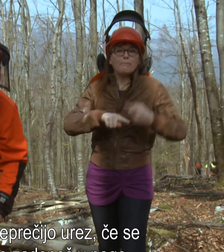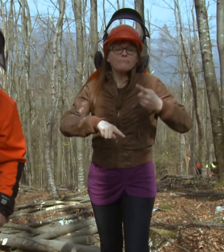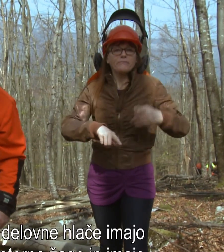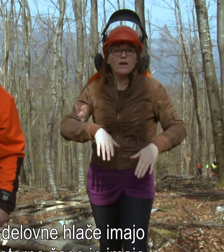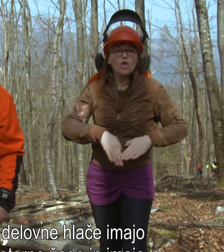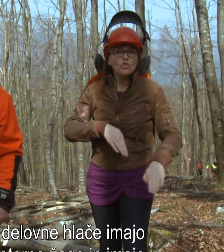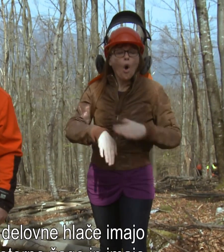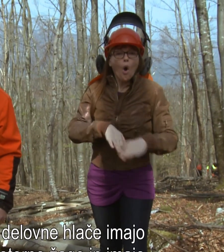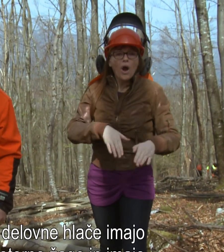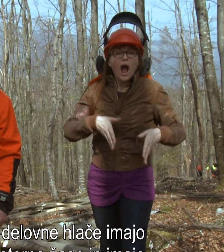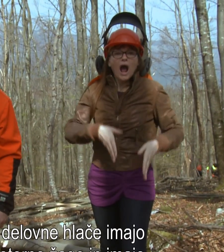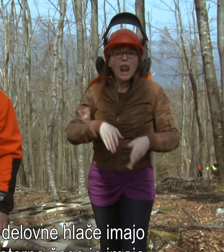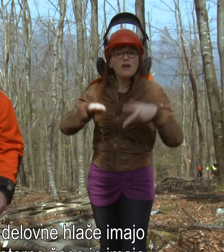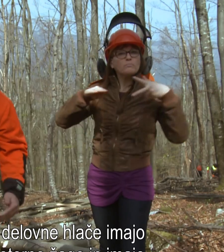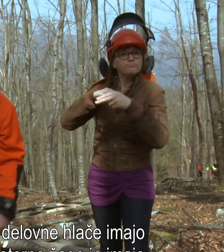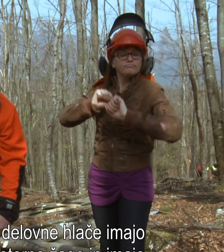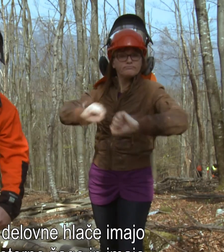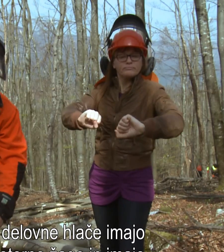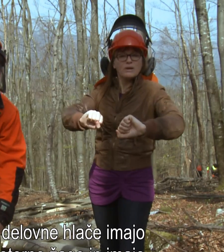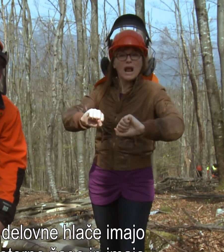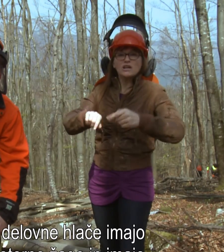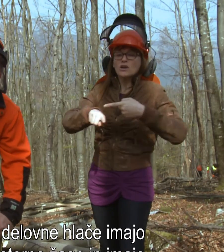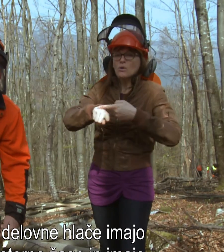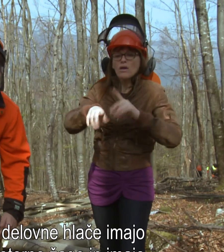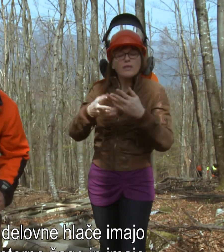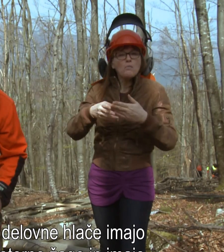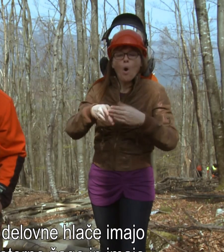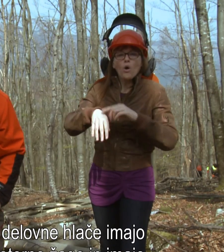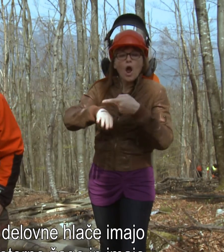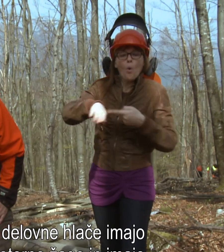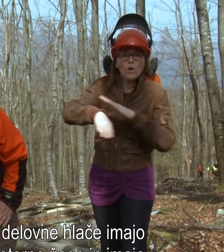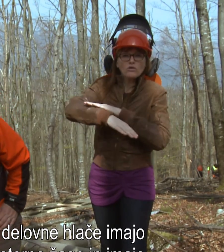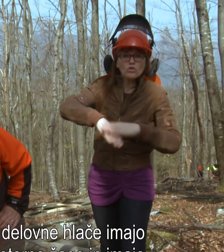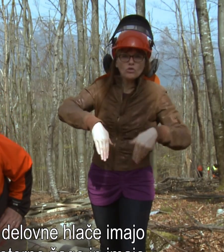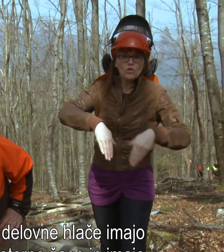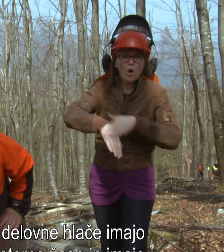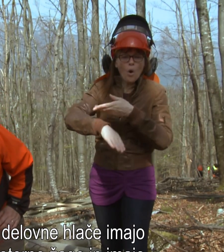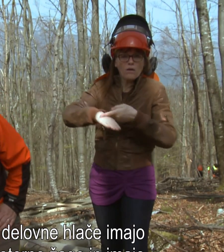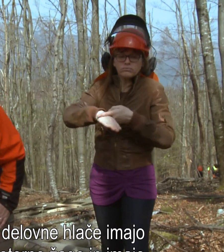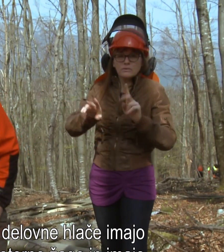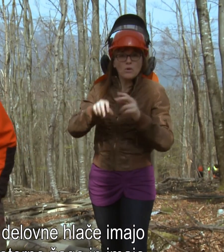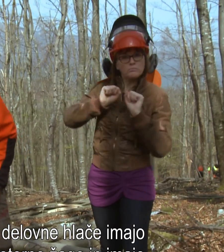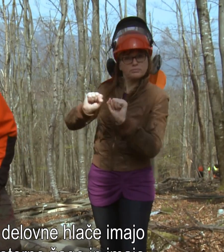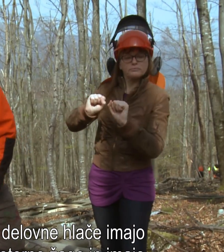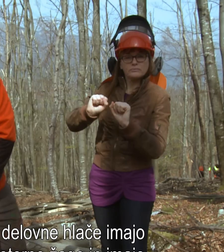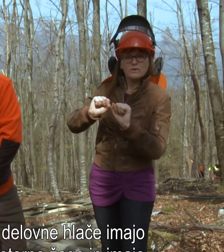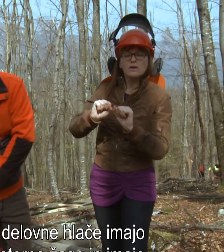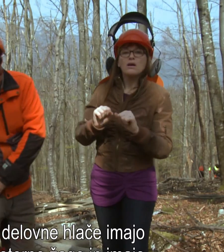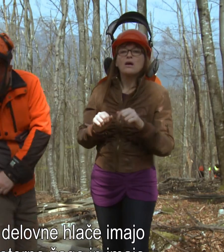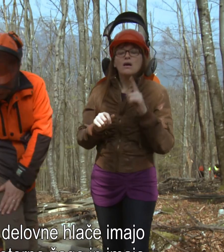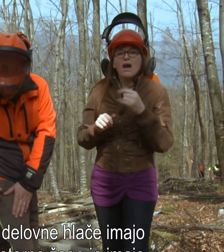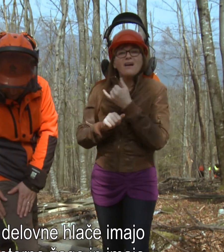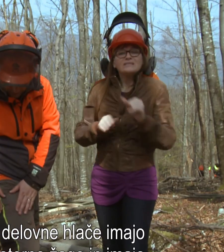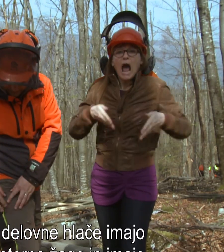te hlače torej preprečijo urez, da se jaz ne morem urezati naprej v nogo. Tudi